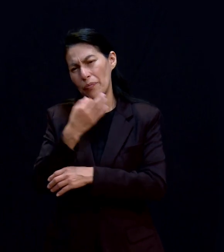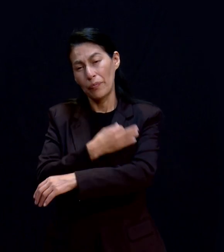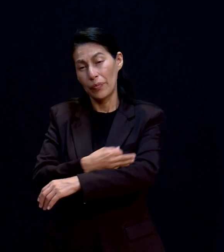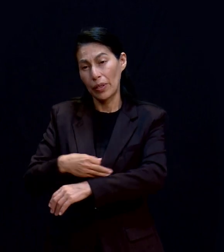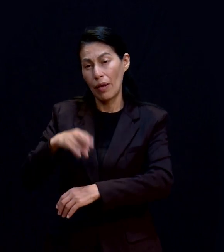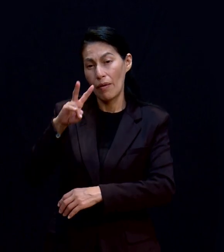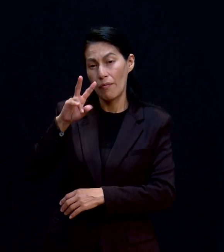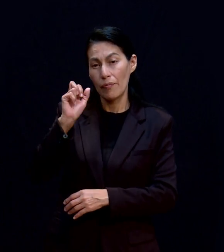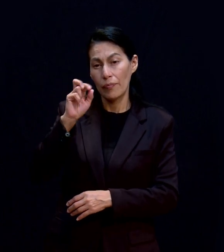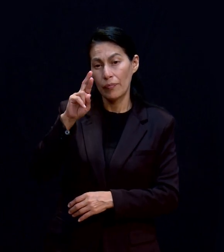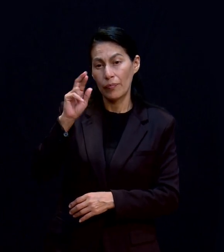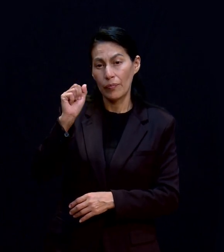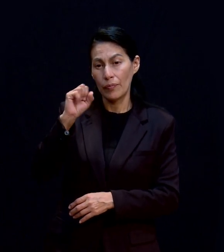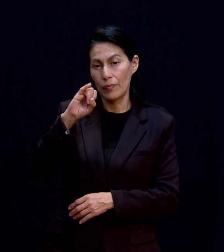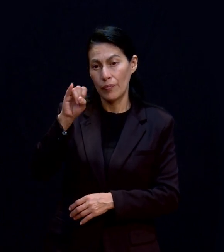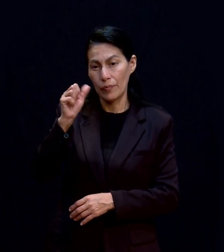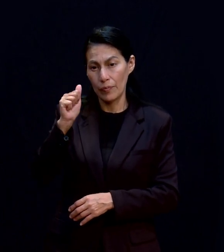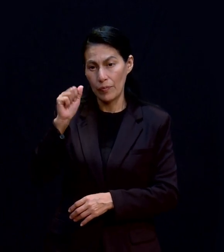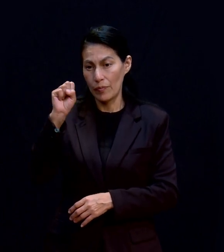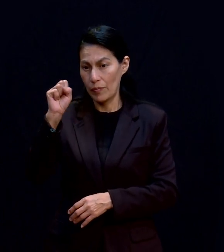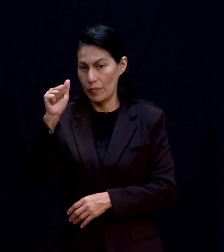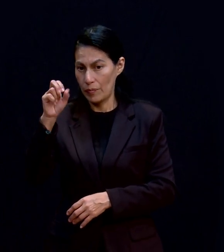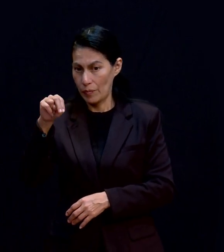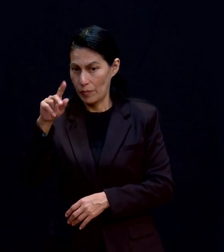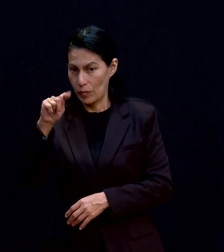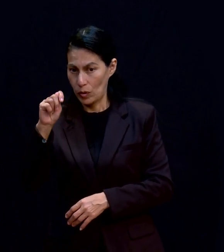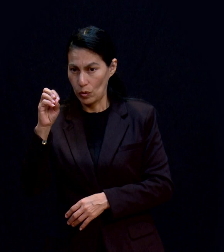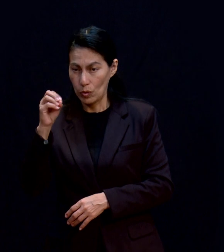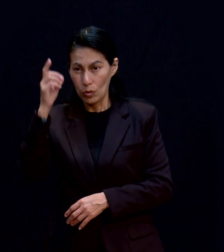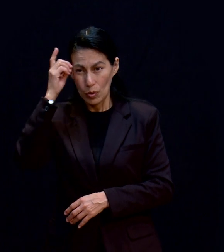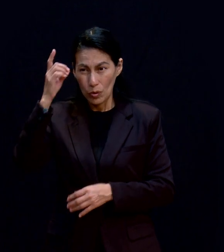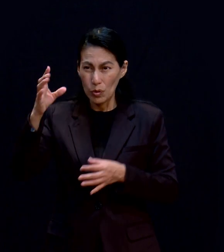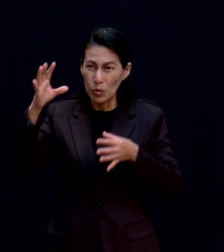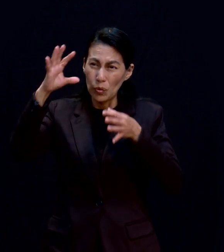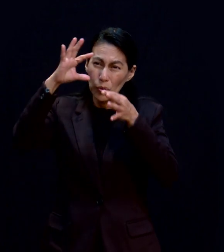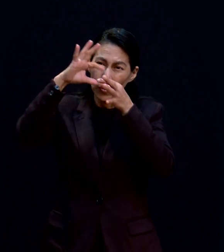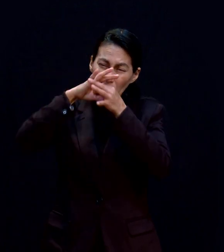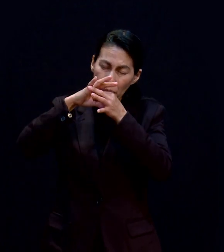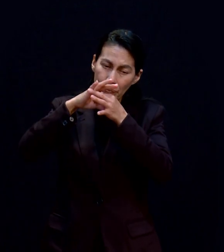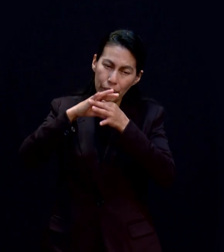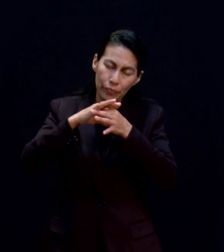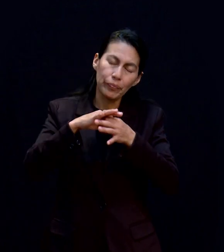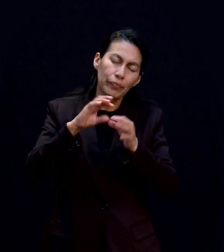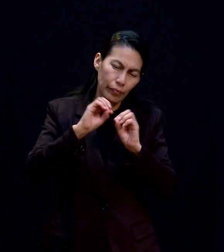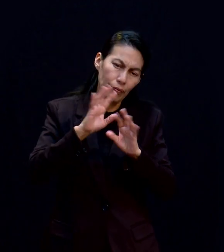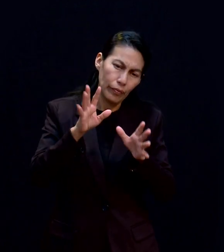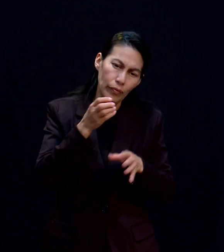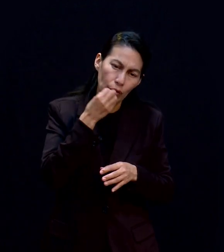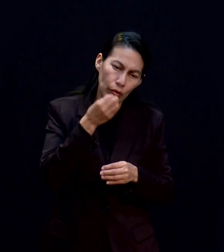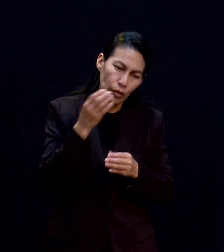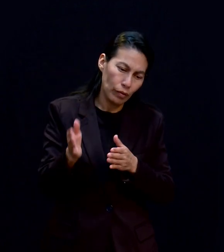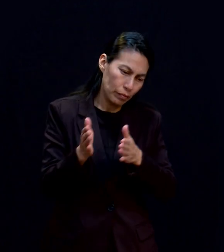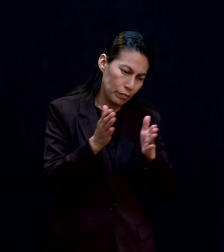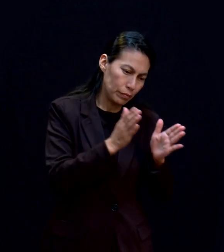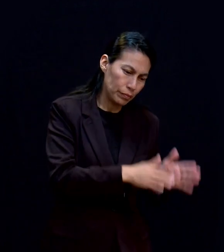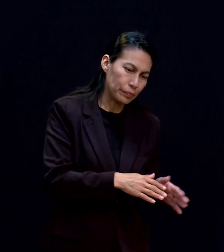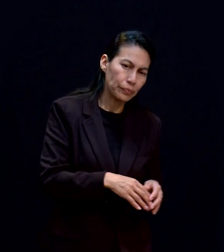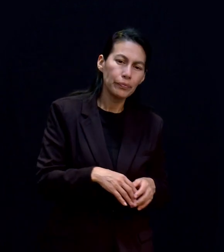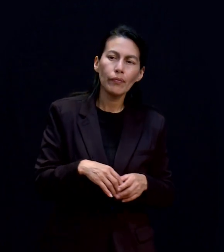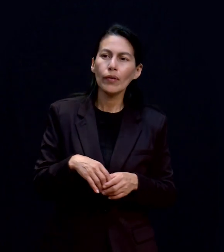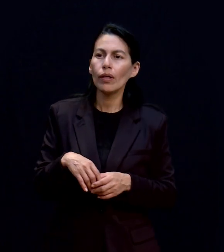santos vamos estar orando por la familia baraja de graciela buenas noches quiero poner dos